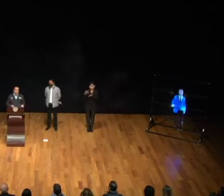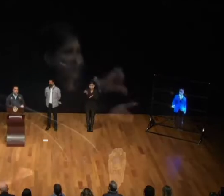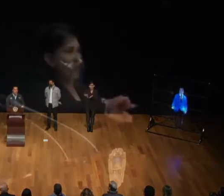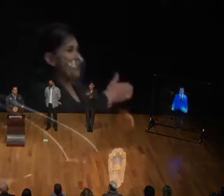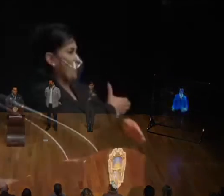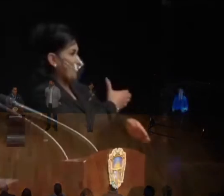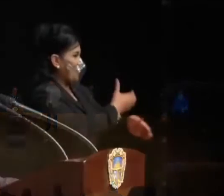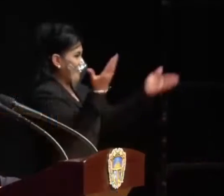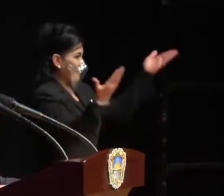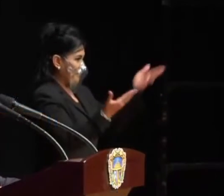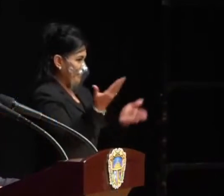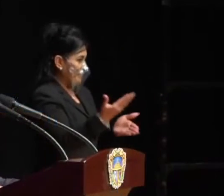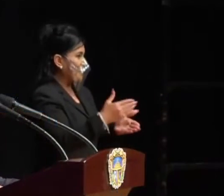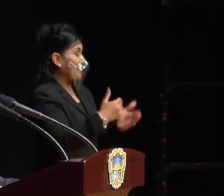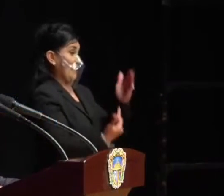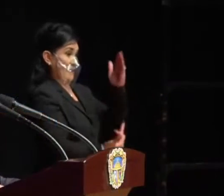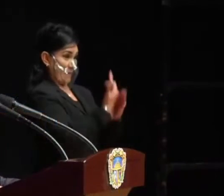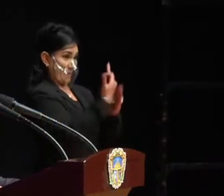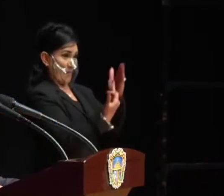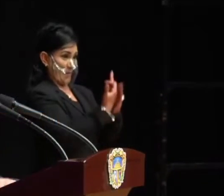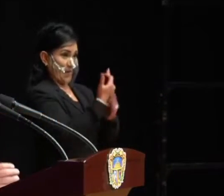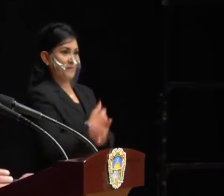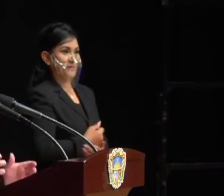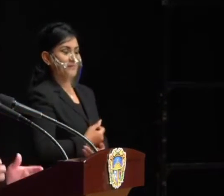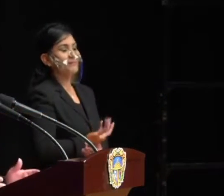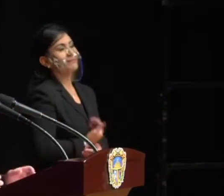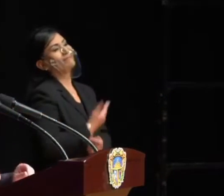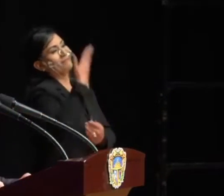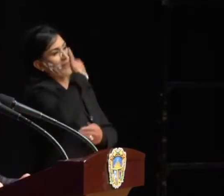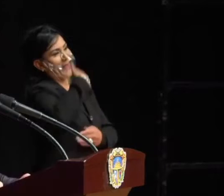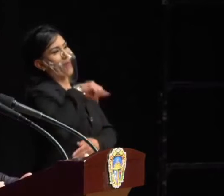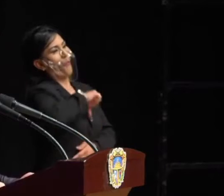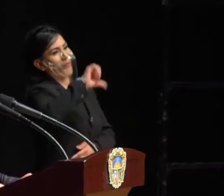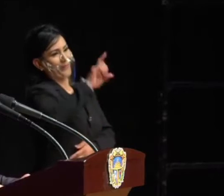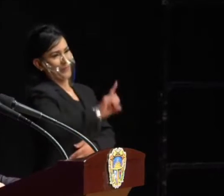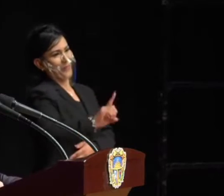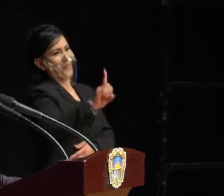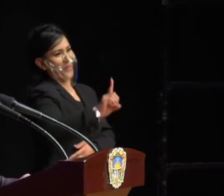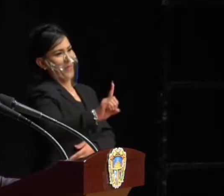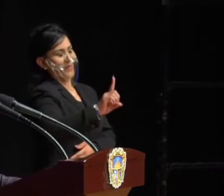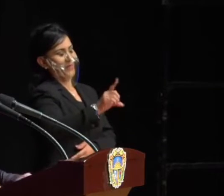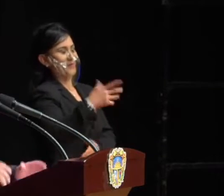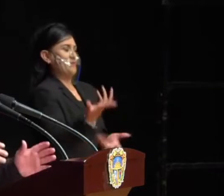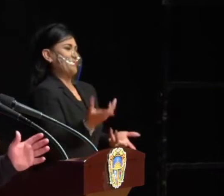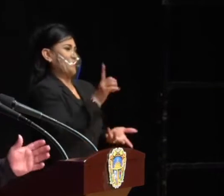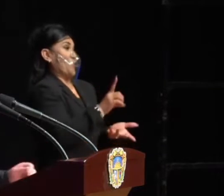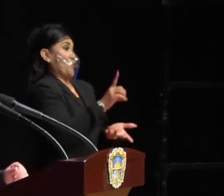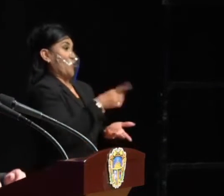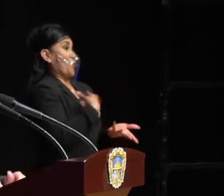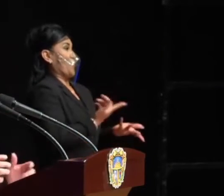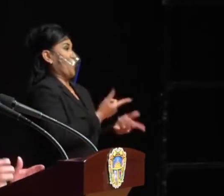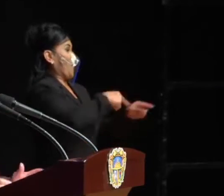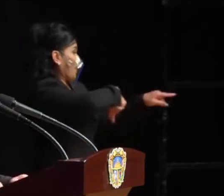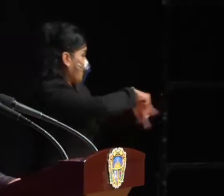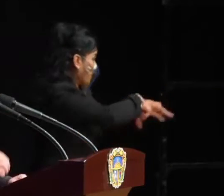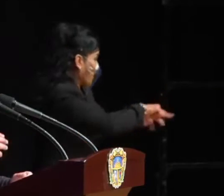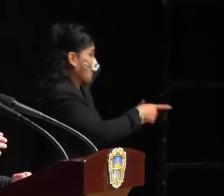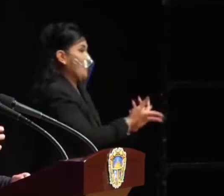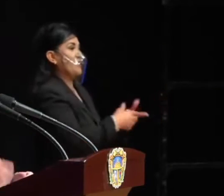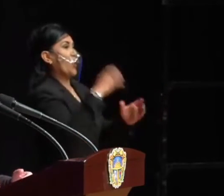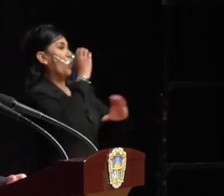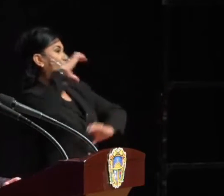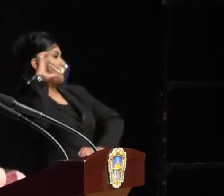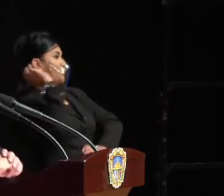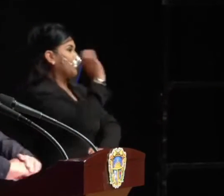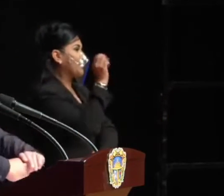por acompañarnos esta mañana, que además sabemos que es de domingo de partidos de la NFL,